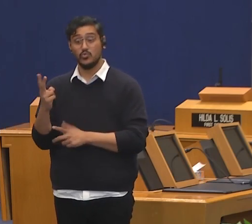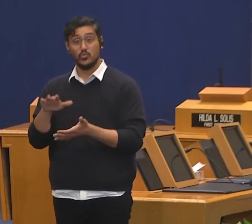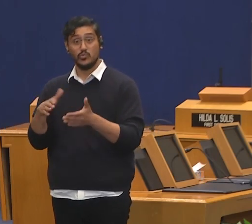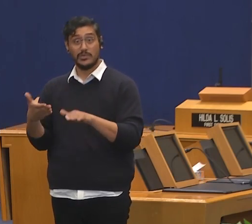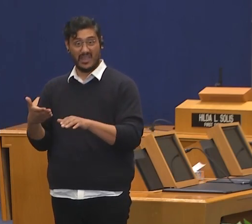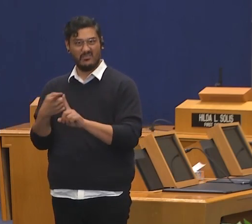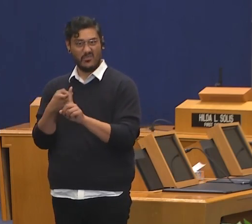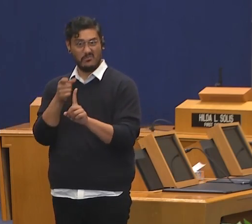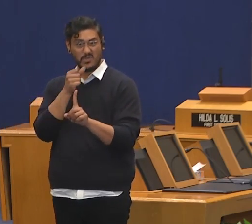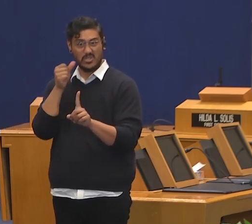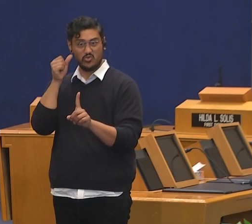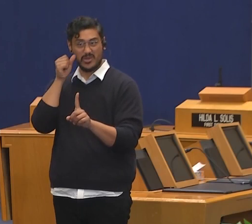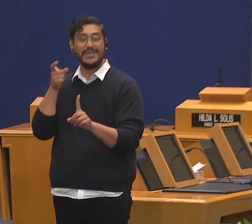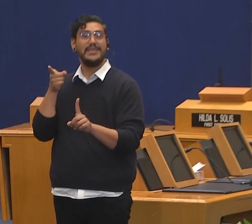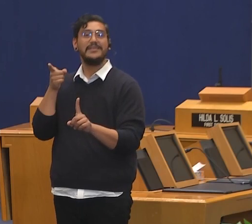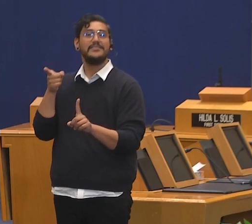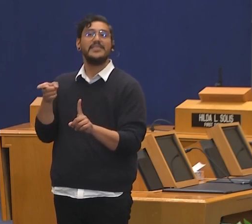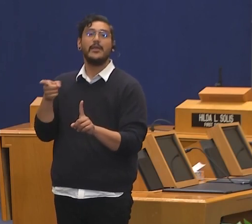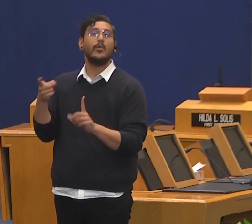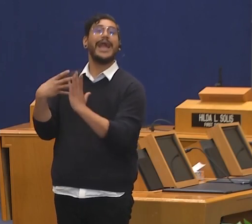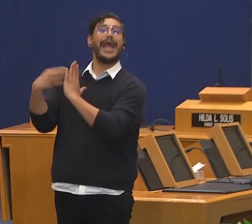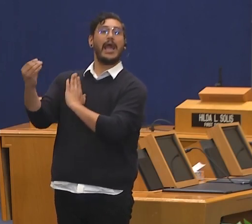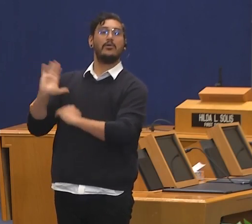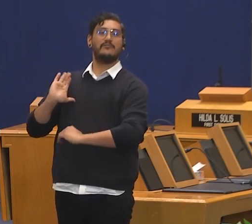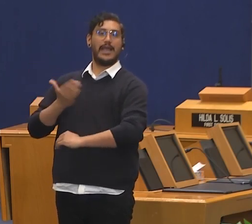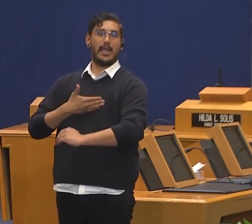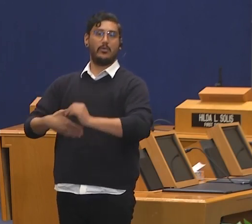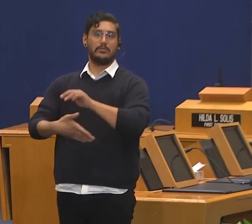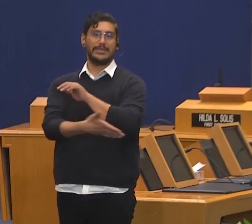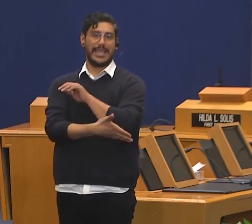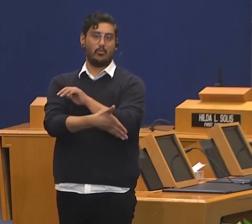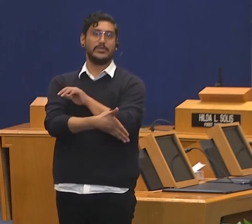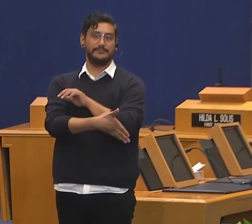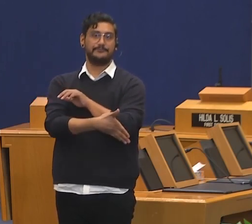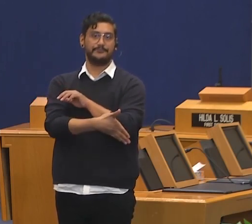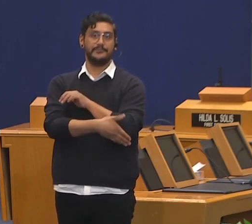total de ayer se encontraron fuera de nuestro condado. Para las